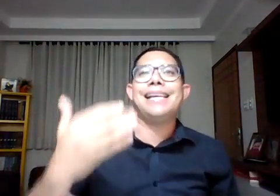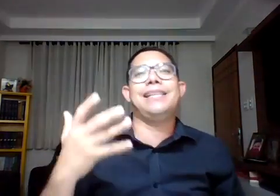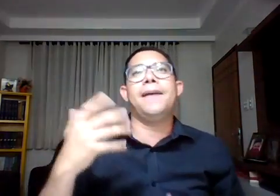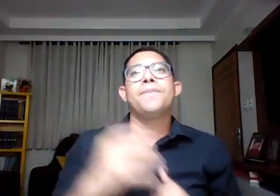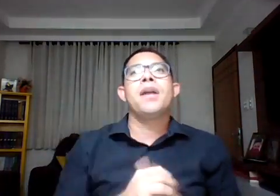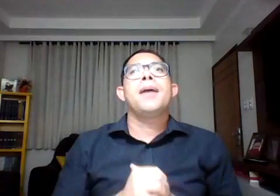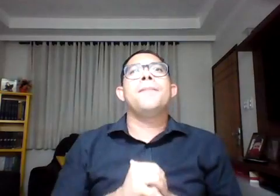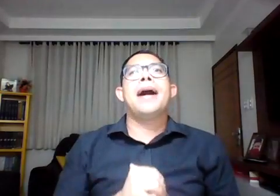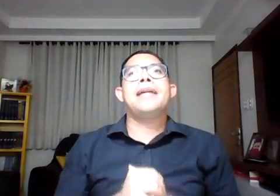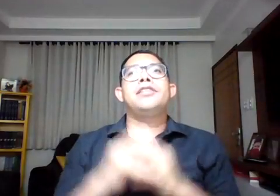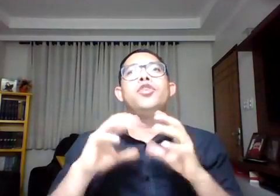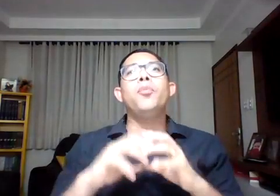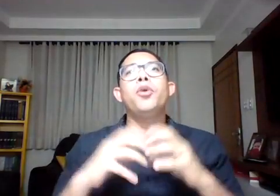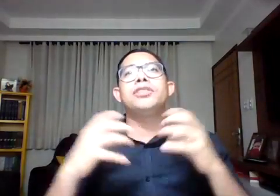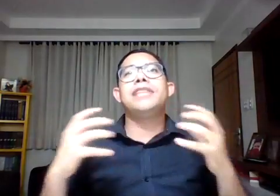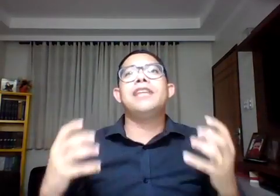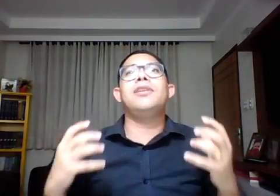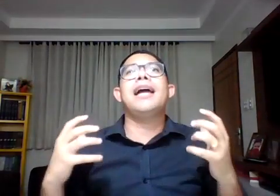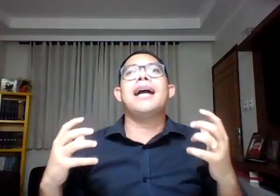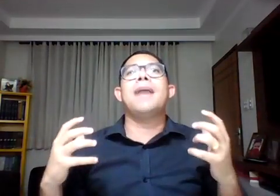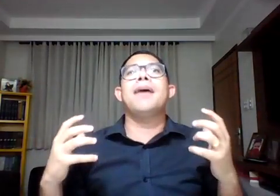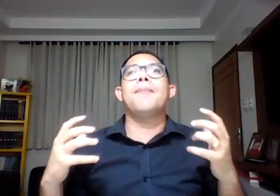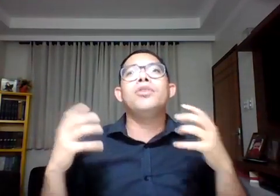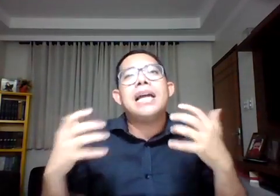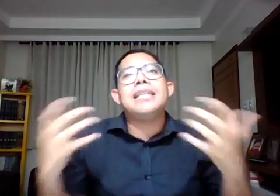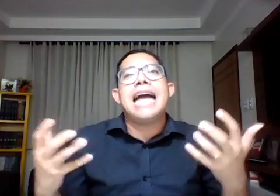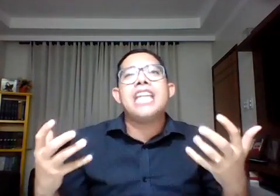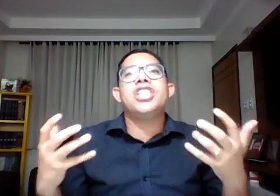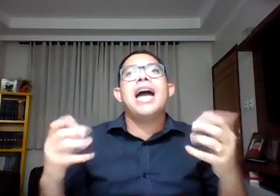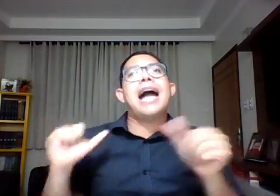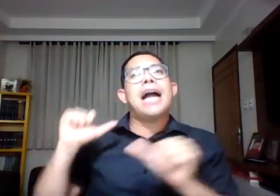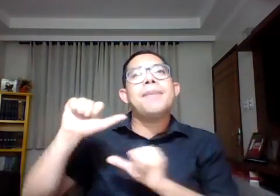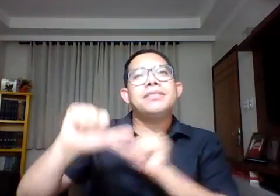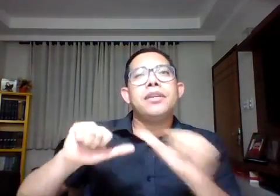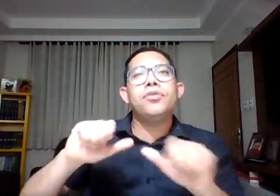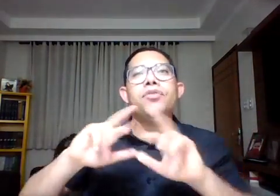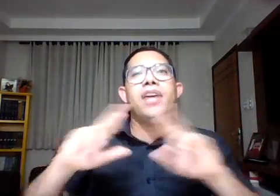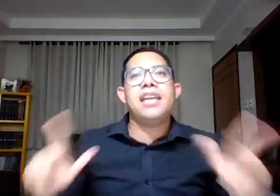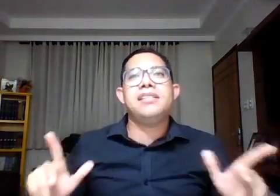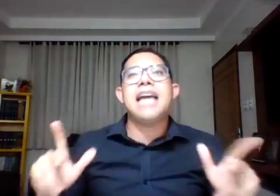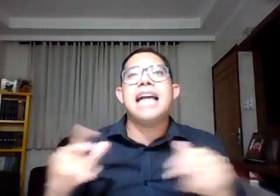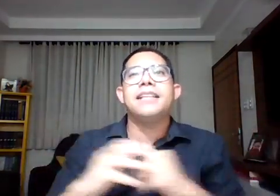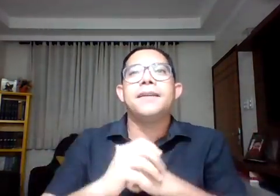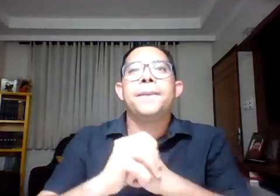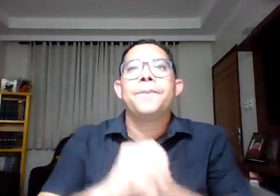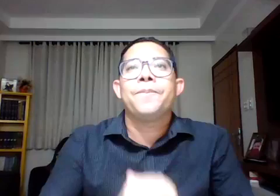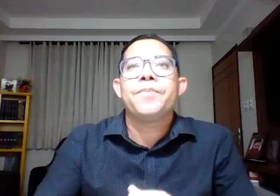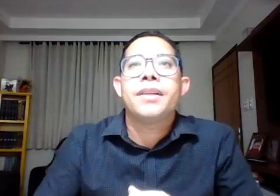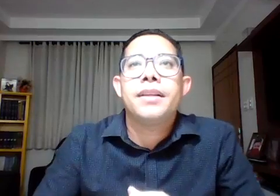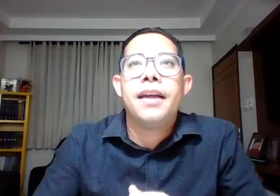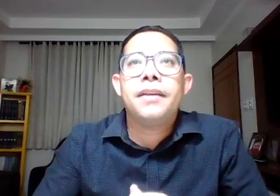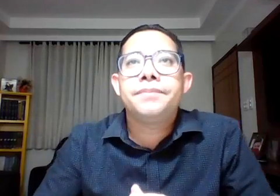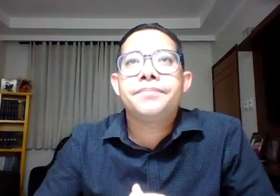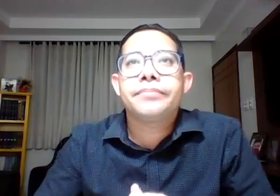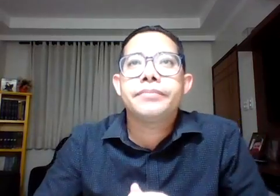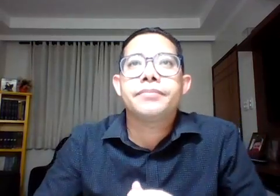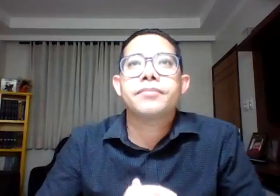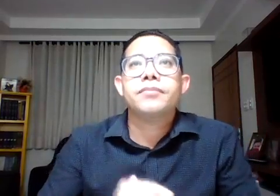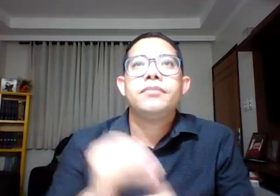esquecer, mas que o processo ele acaba, a modalidade acaba sendo diferenciada, né?